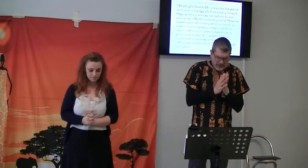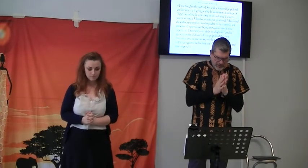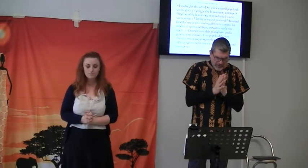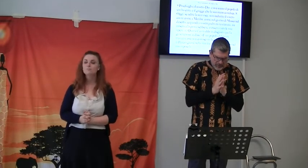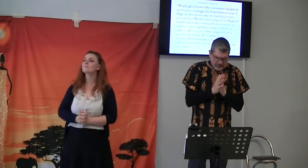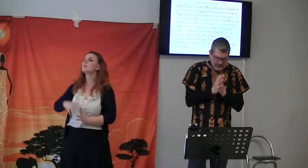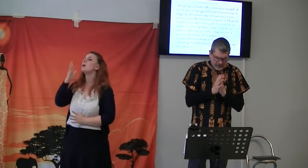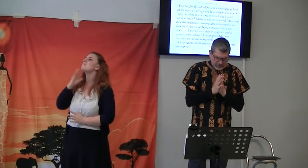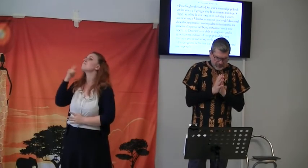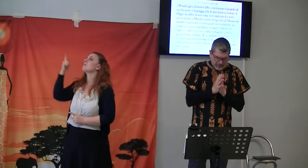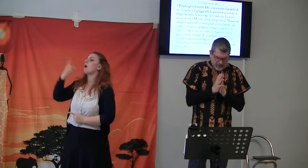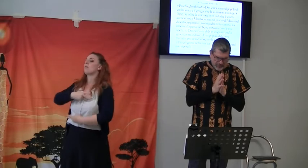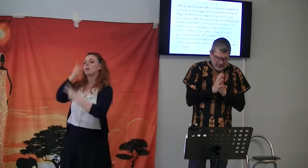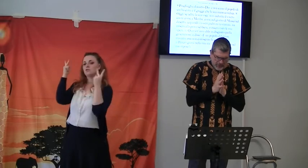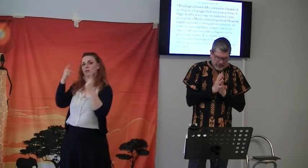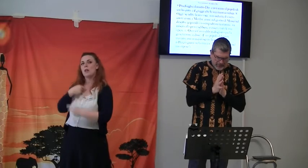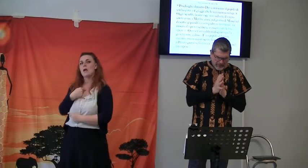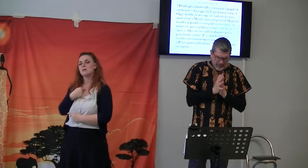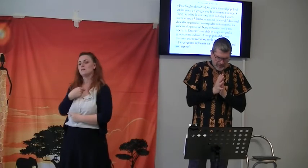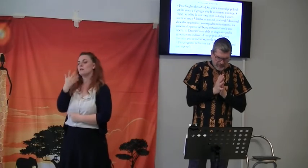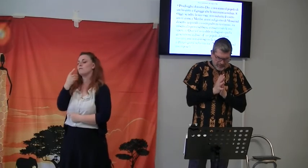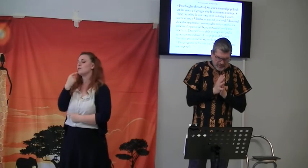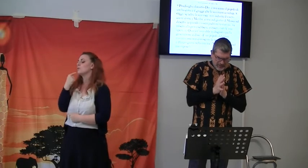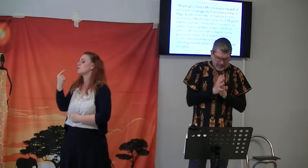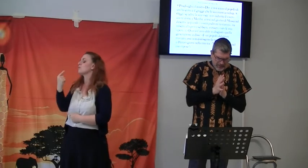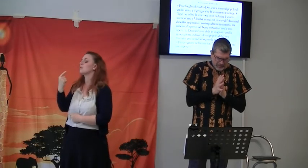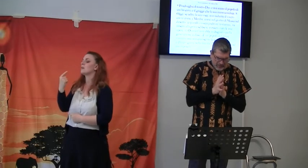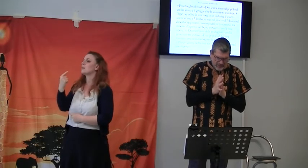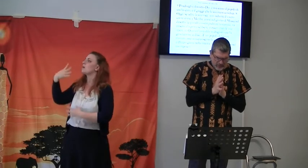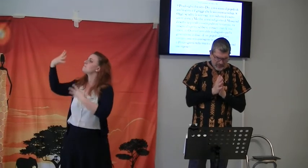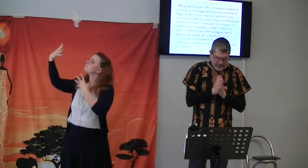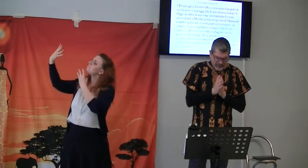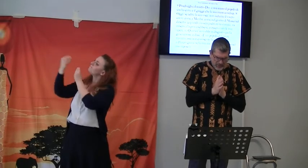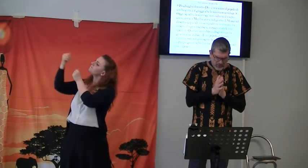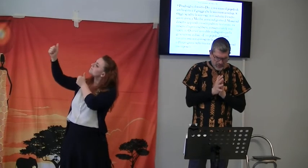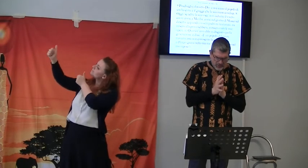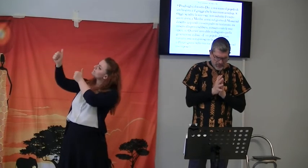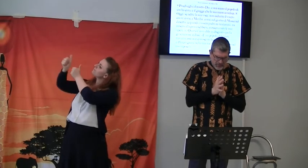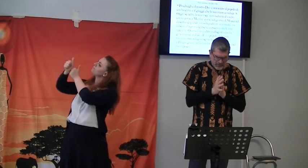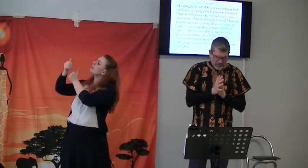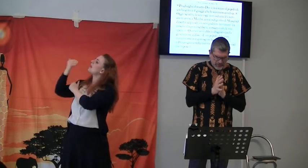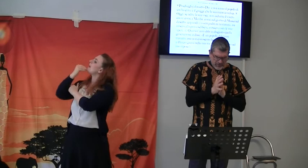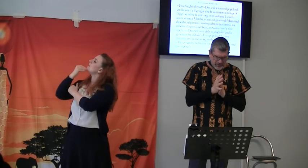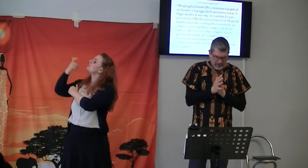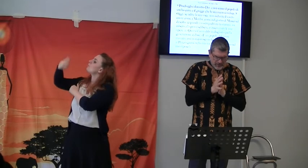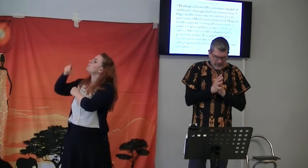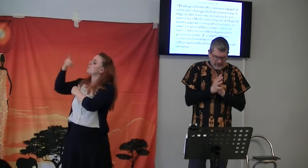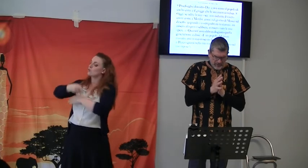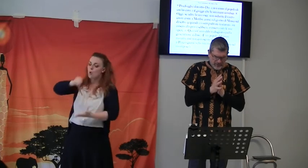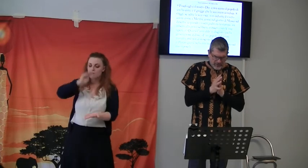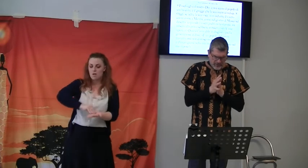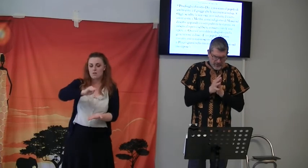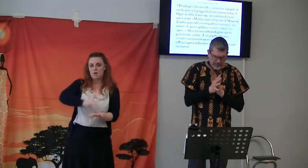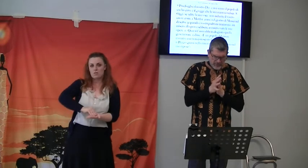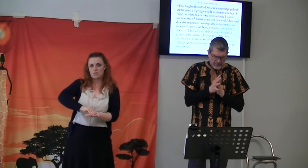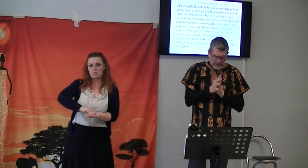Padre Celeste, noi vengo davanti a Te questa mattina ringraziandoti per la Tua presenza in questo luogo, Signore.